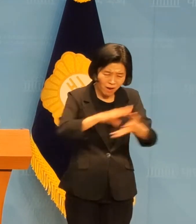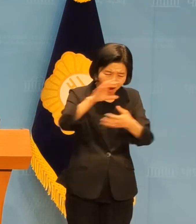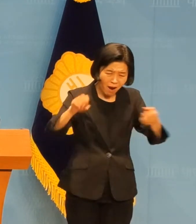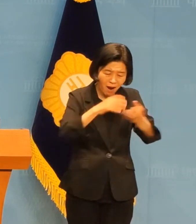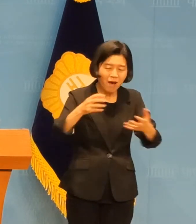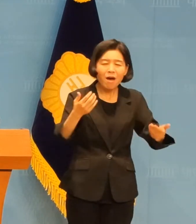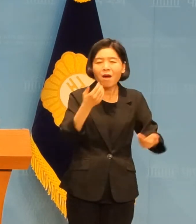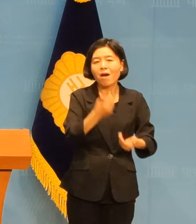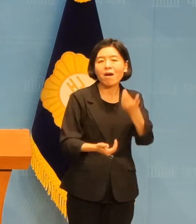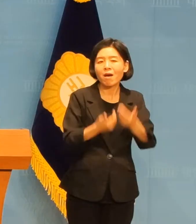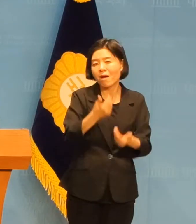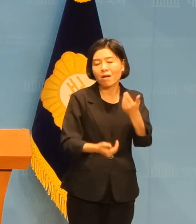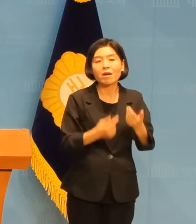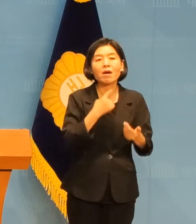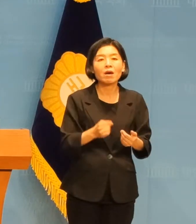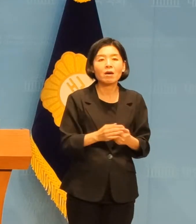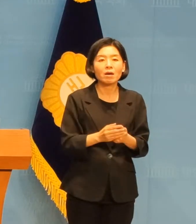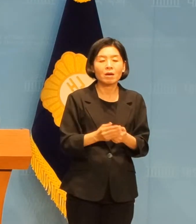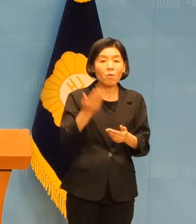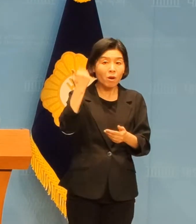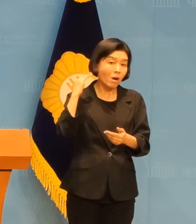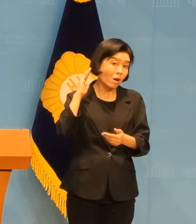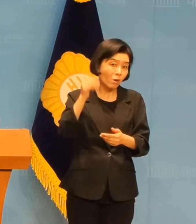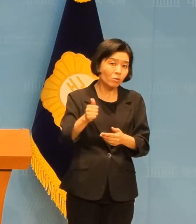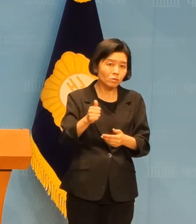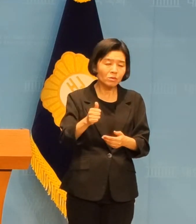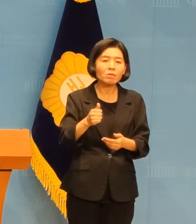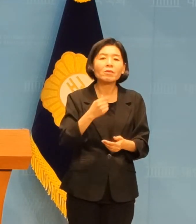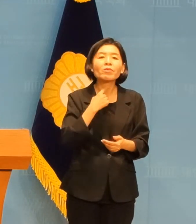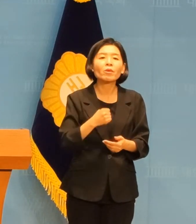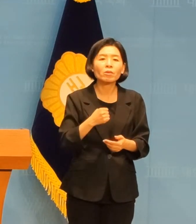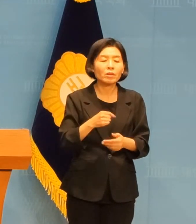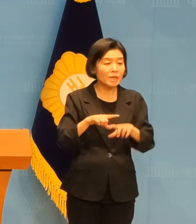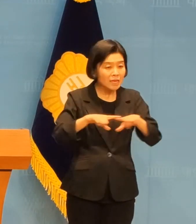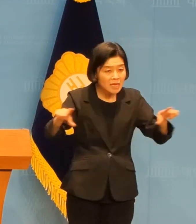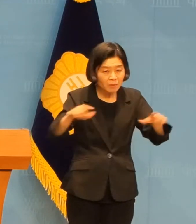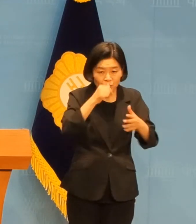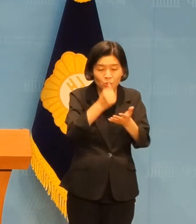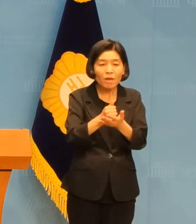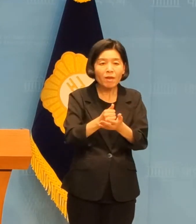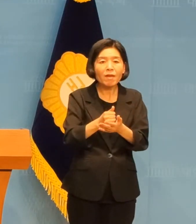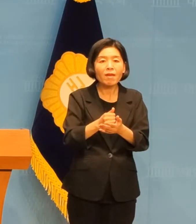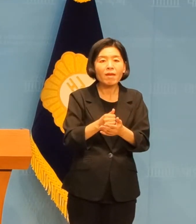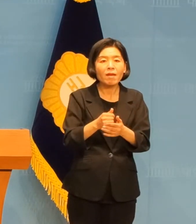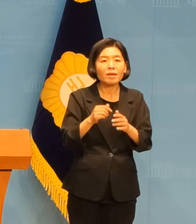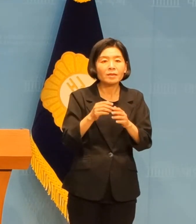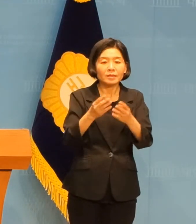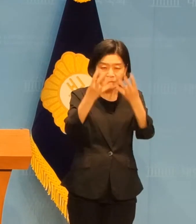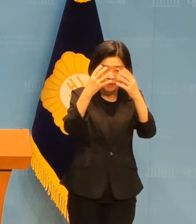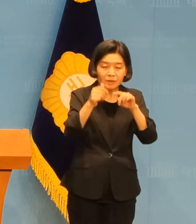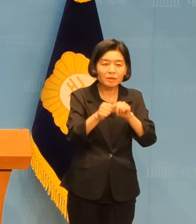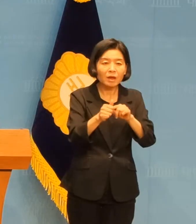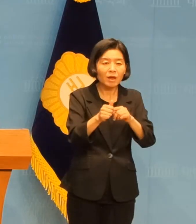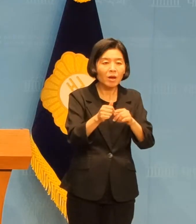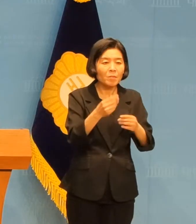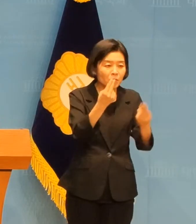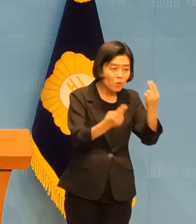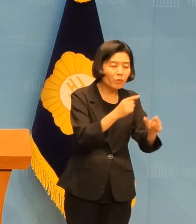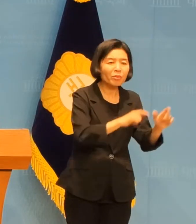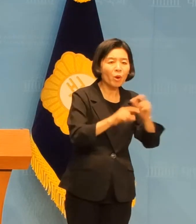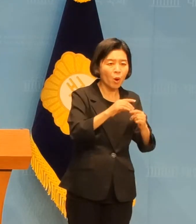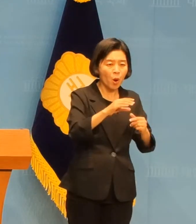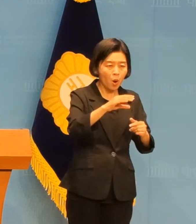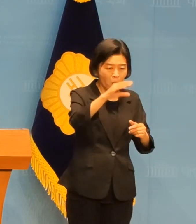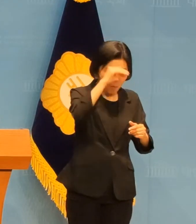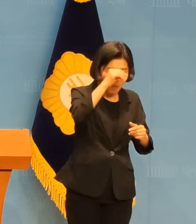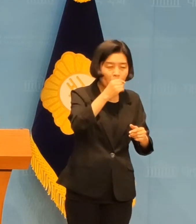있습니다. 전직 대통령으로서 일반 수용수들보다 더 모범적인 수용 생활과 법에 대한